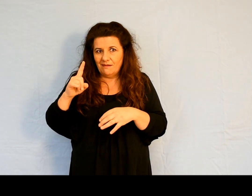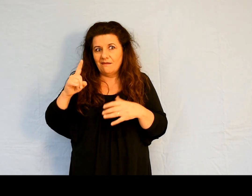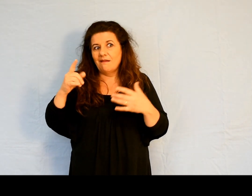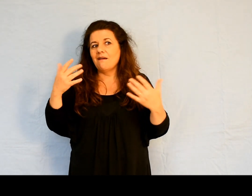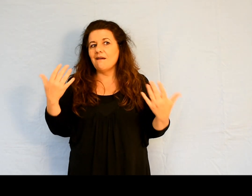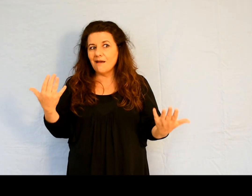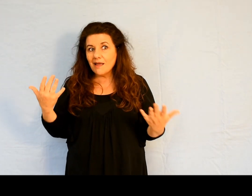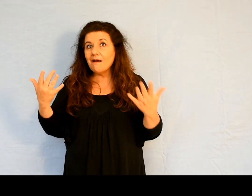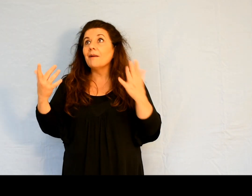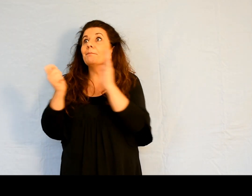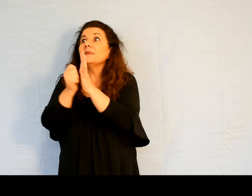voleur.